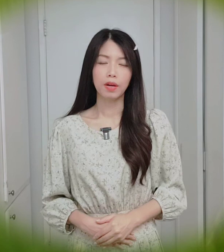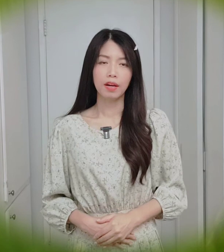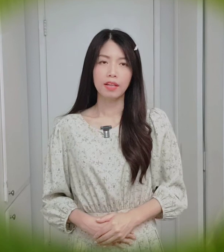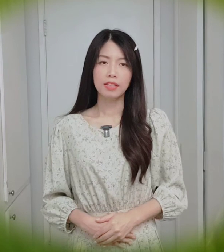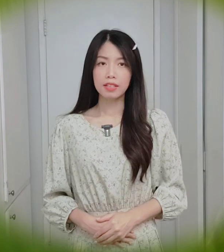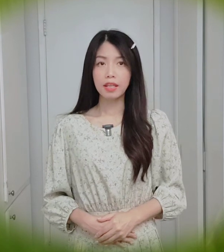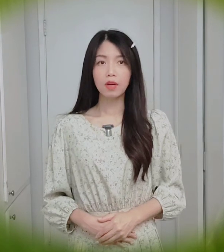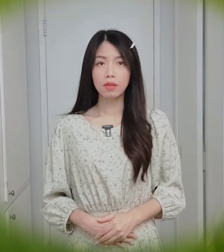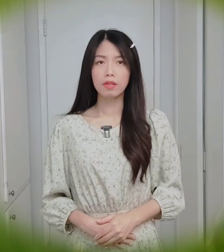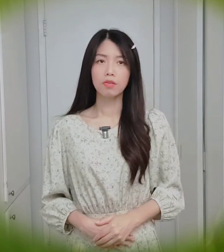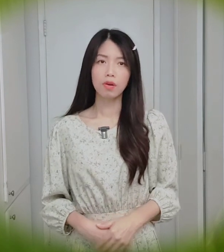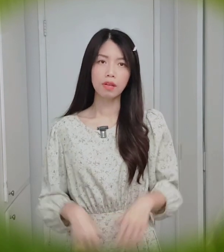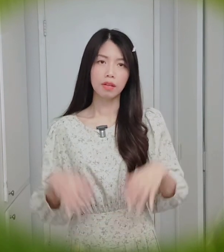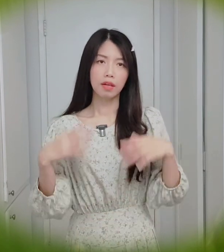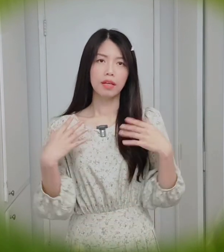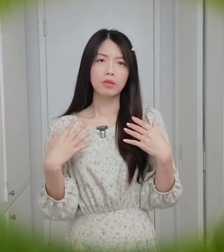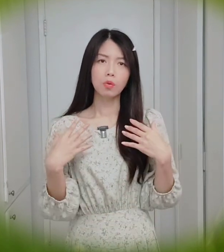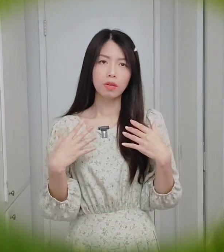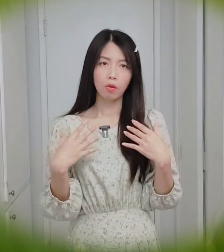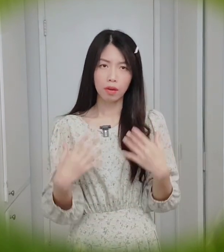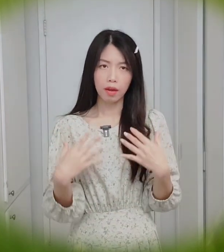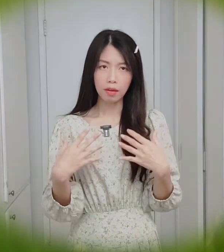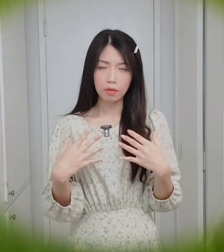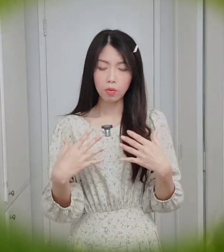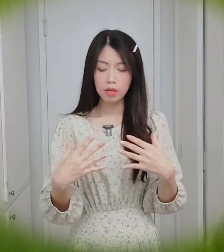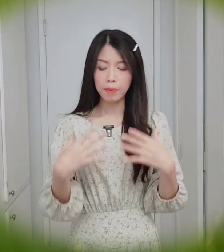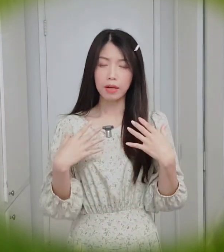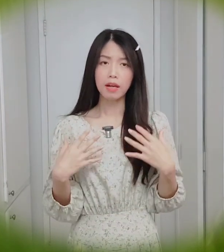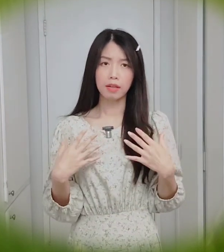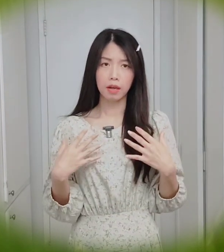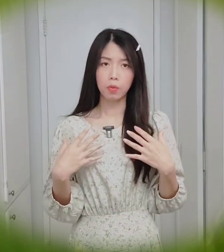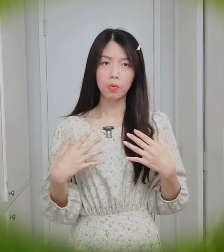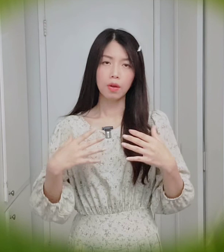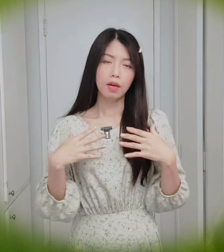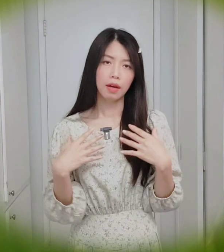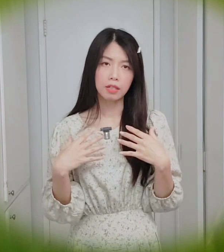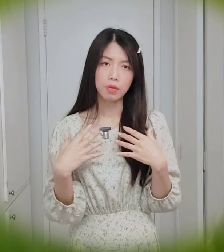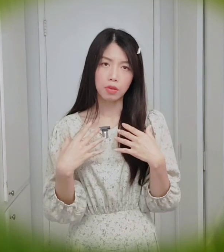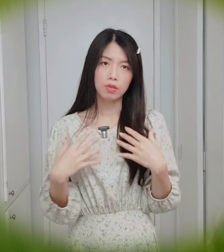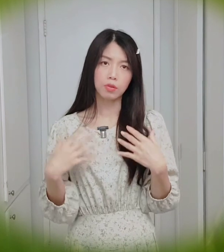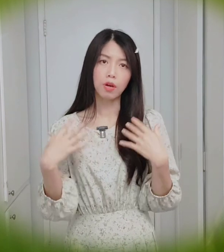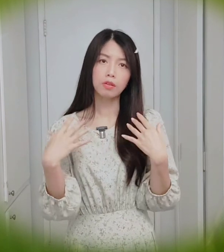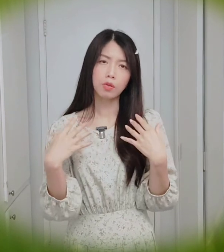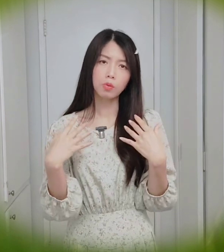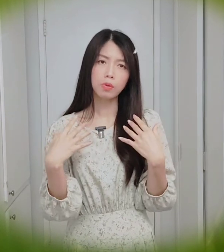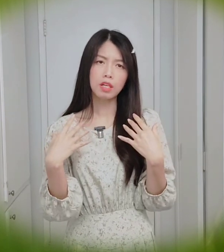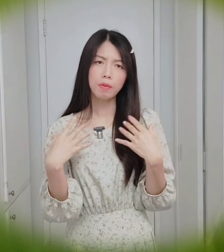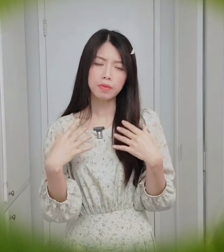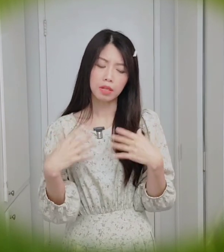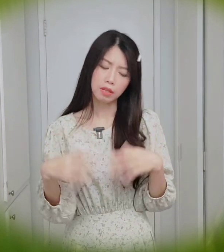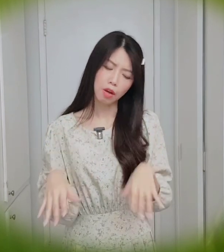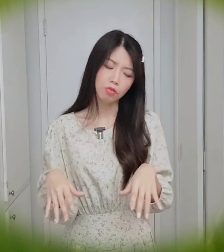솟아나지요. 지치다라고 하는 뜻의 수어는 양손을 이렇게 손등이 밖을 향하게 하고 가슴 위치에 두시고요. 그대로